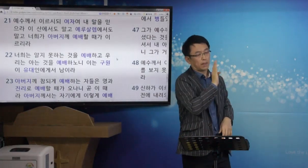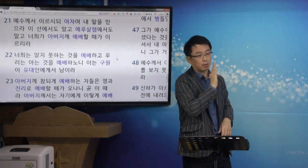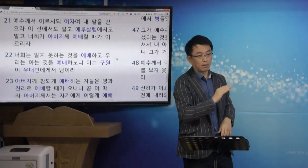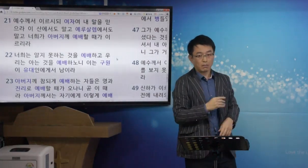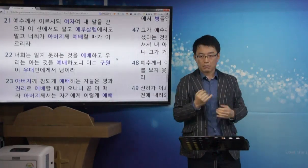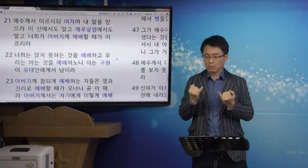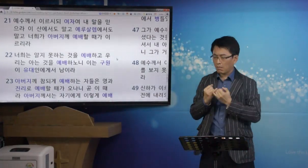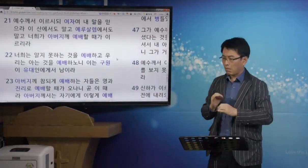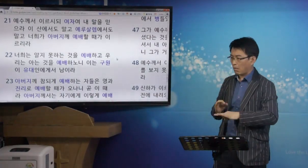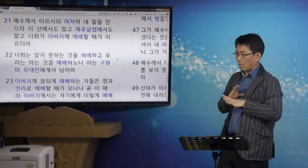것,